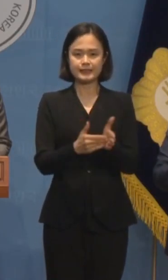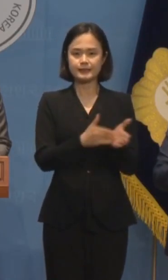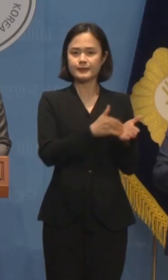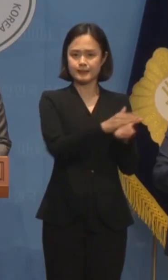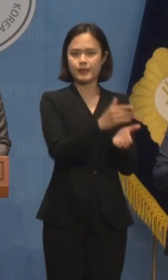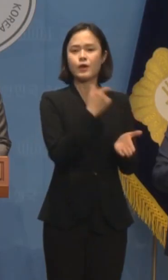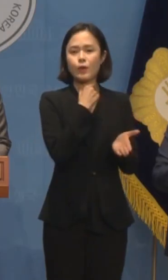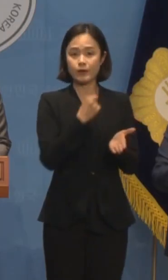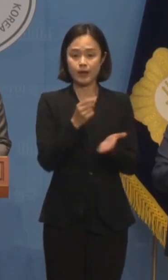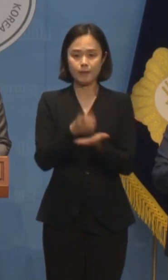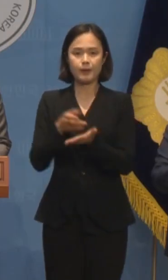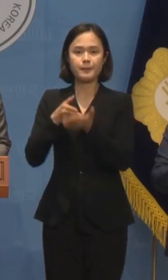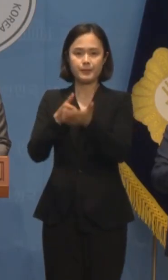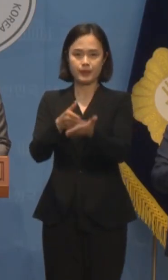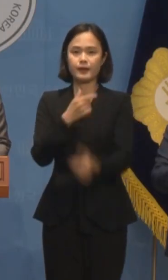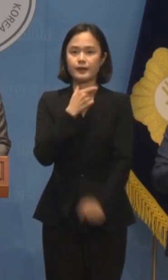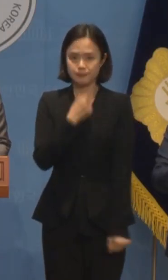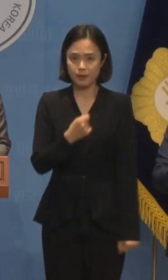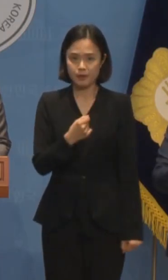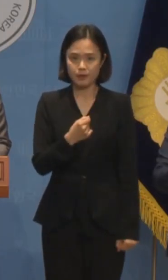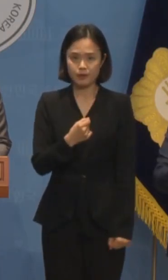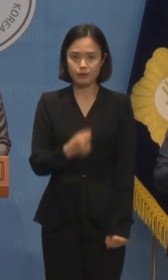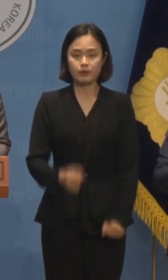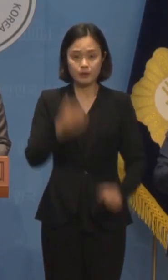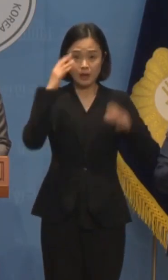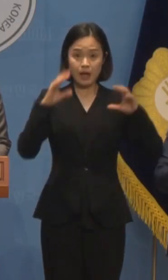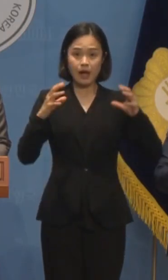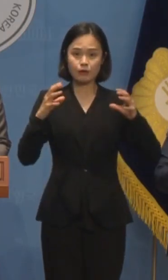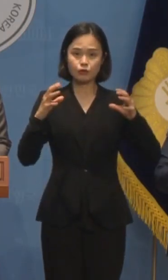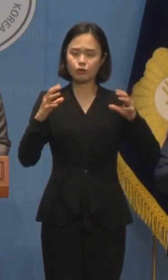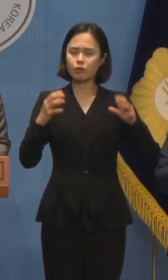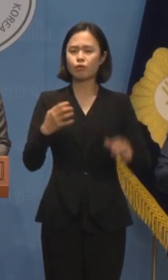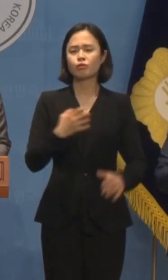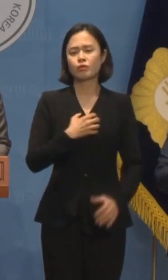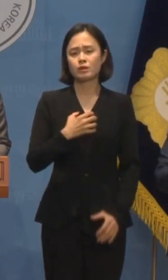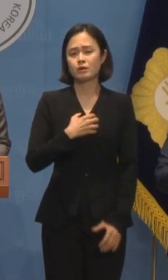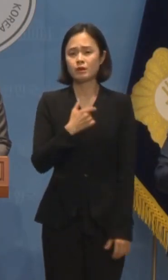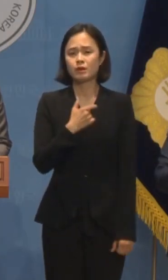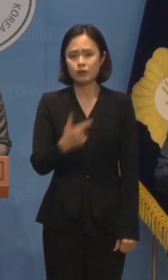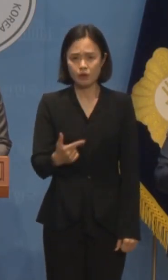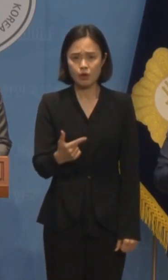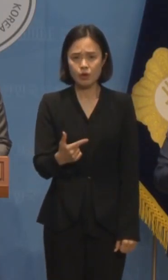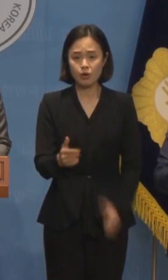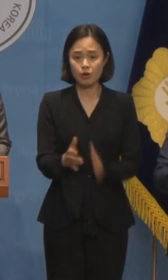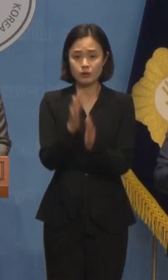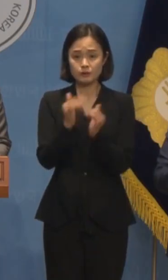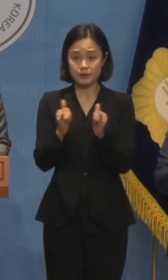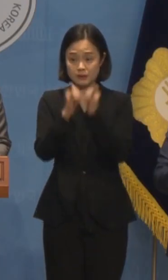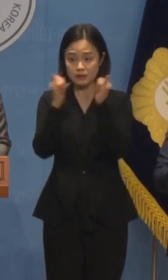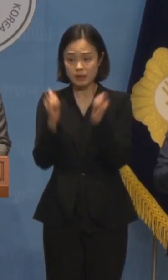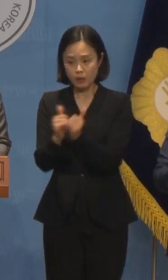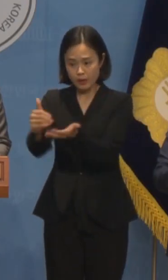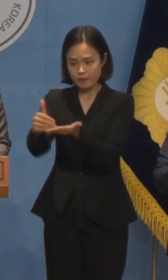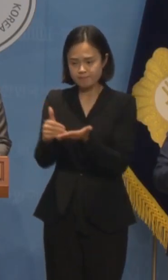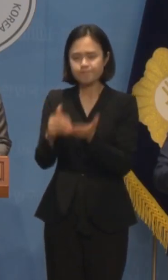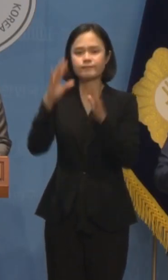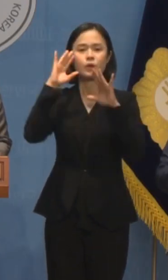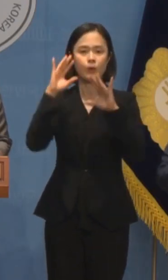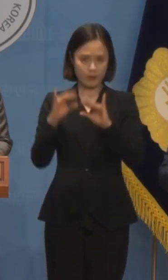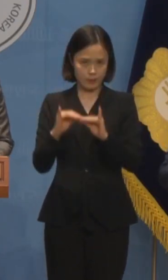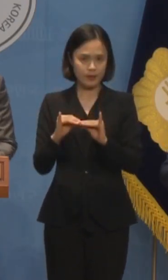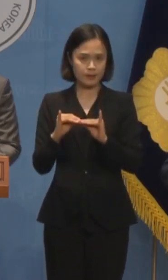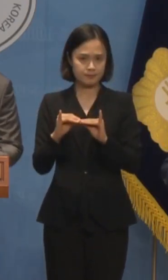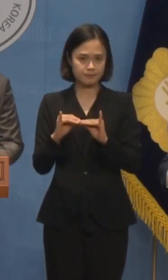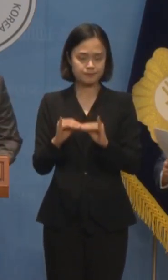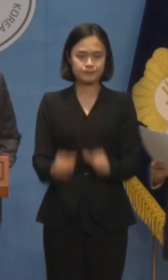대한민국이 위기에 빠질 때 큰 가르침을 주는 시민사회 원로분들의 제안에 깊이 공감하며 지지하는